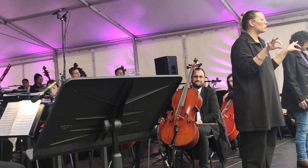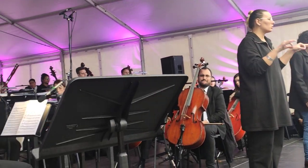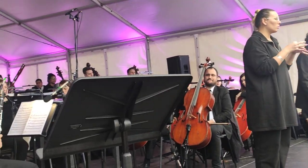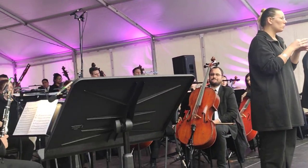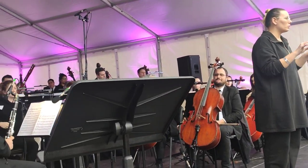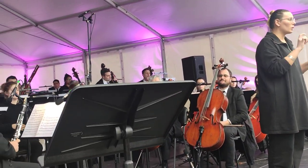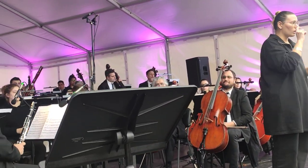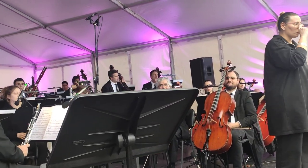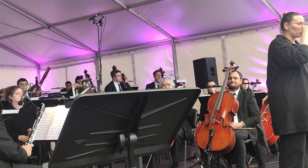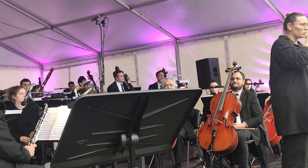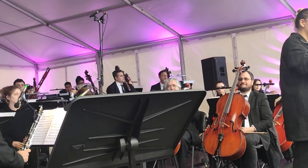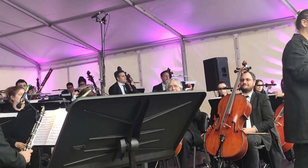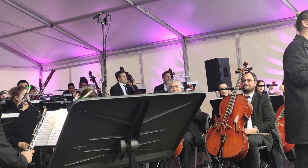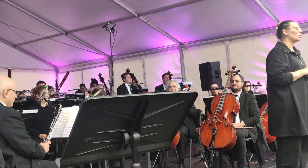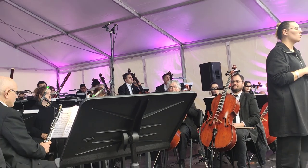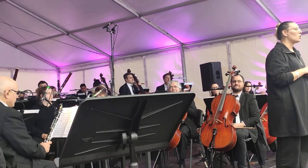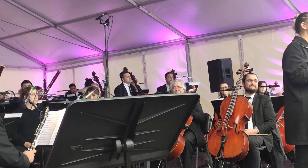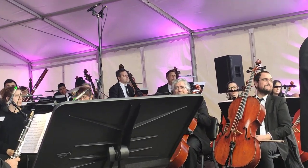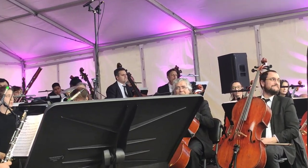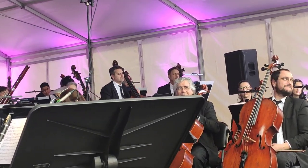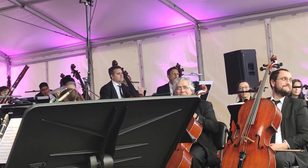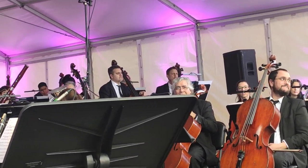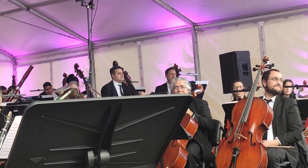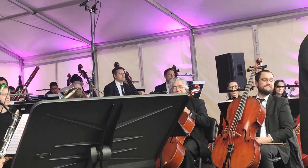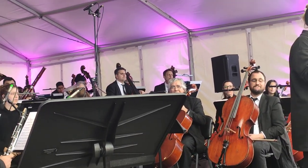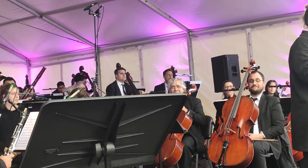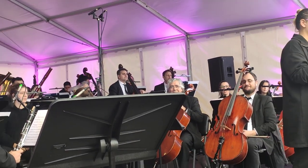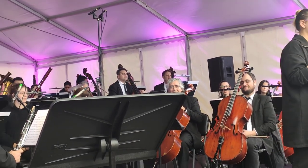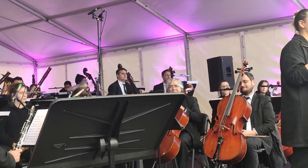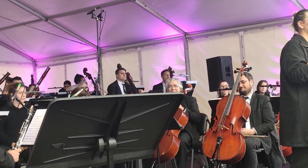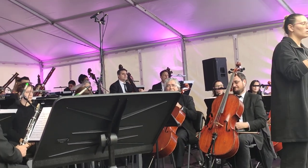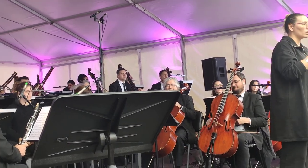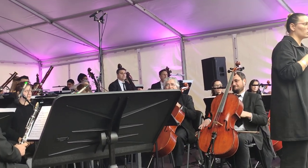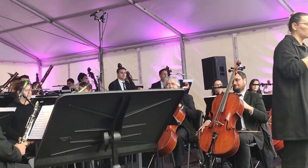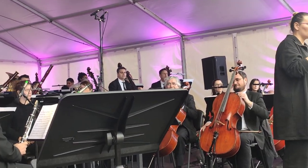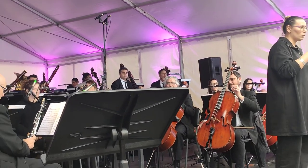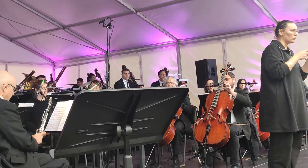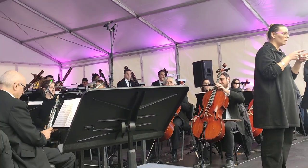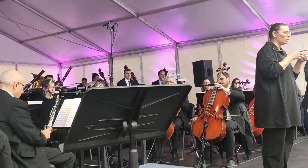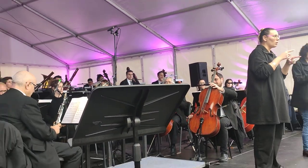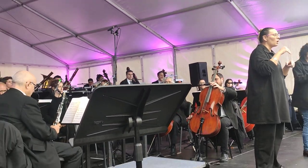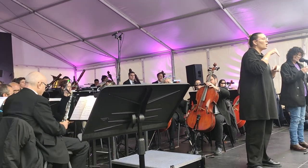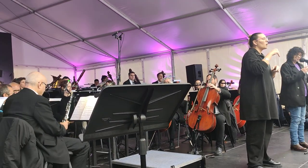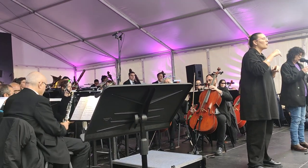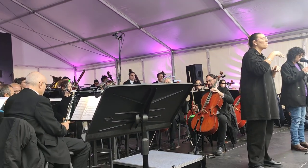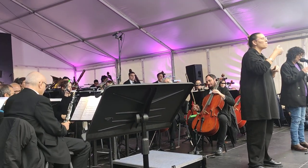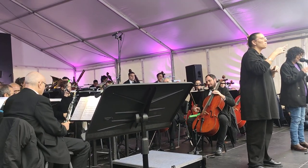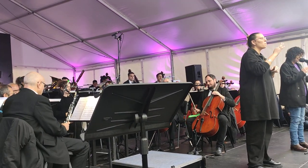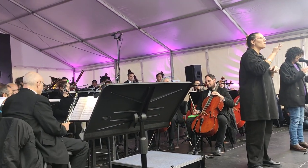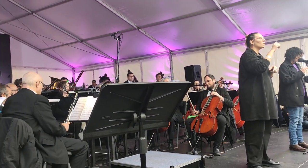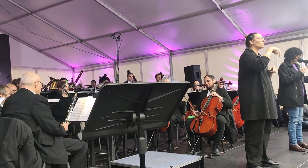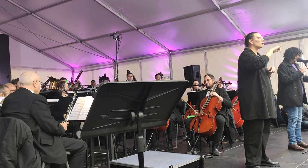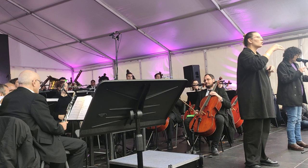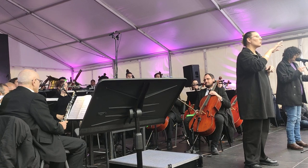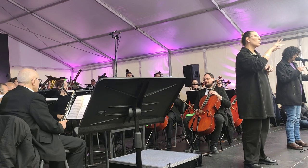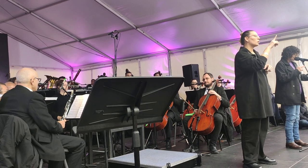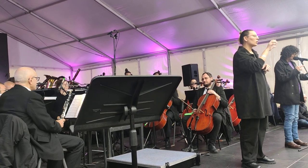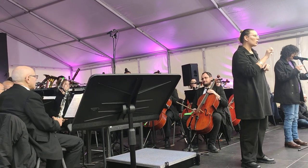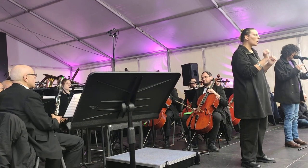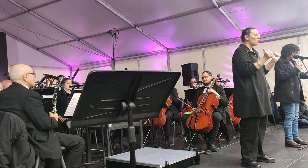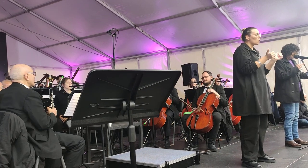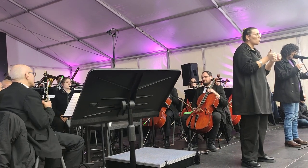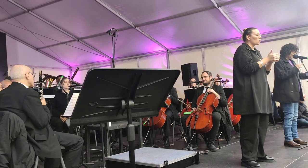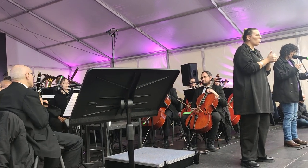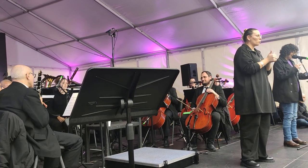de Montevideo, con doble dirección, con la dirección del maestro Martín Jorge,